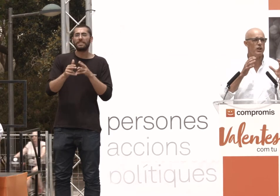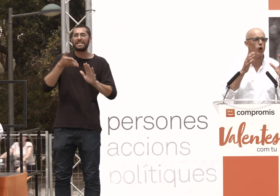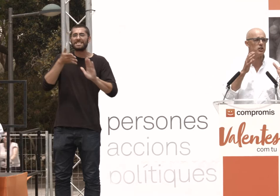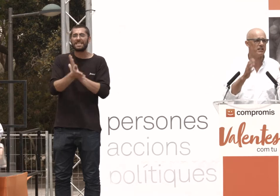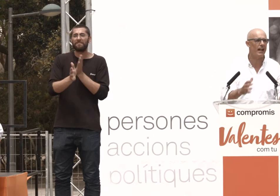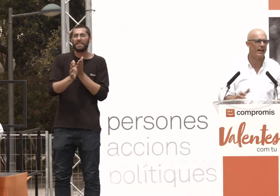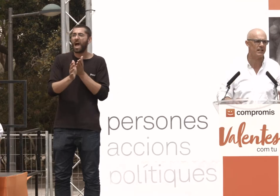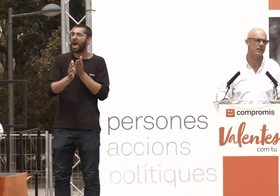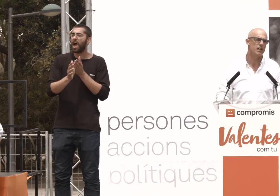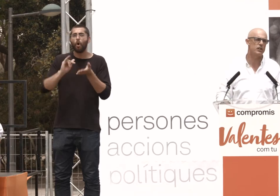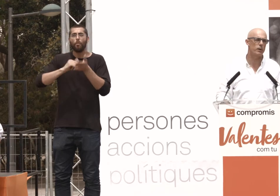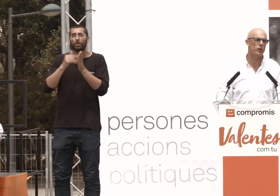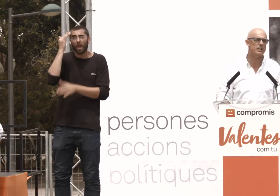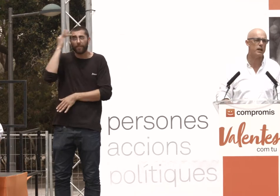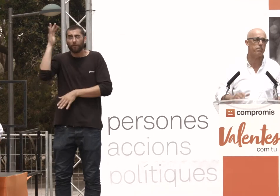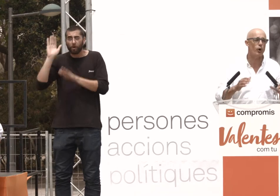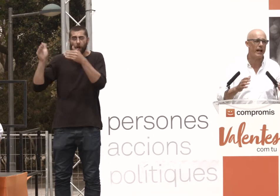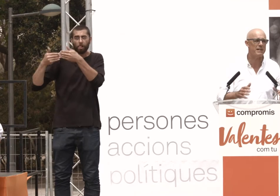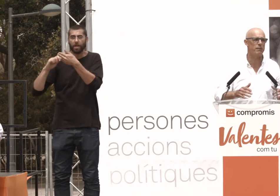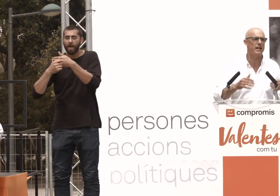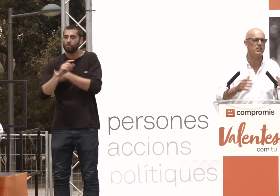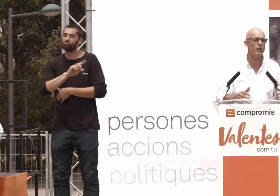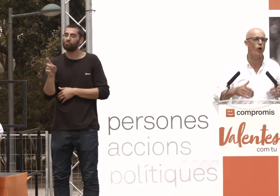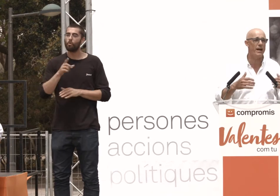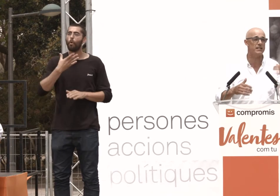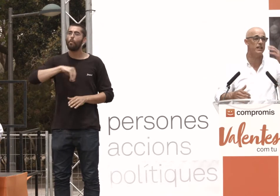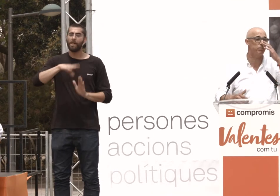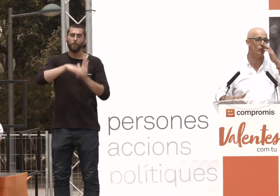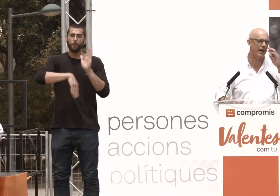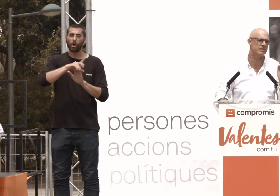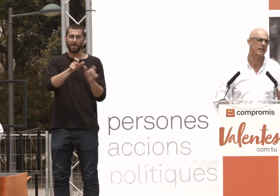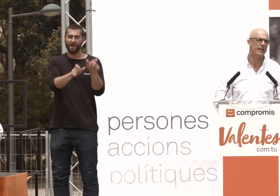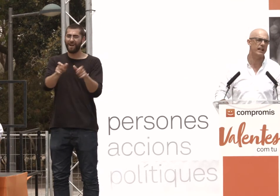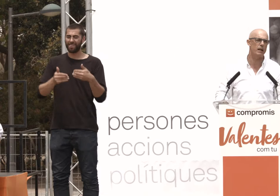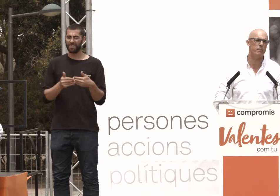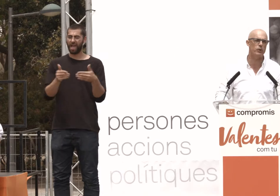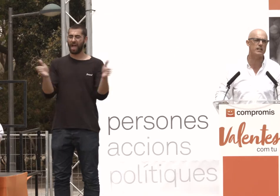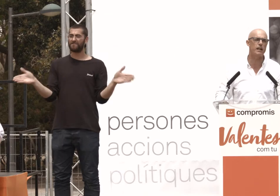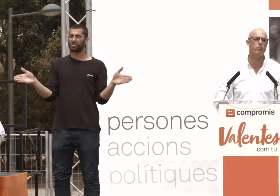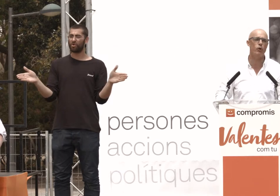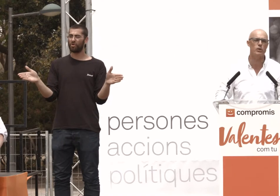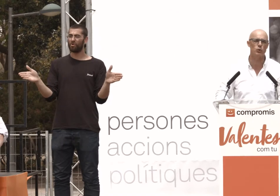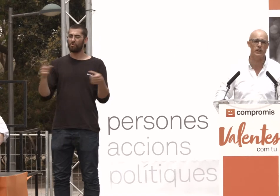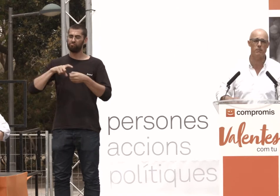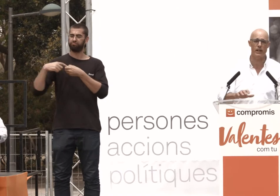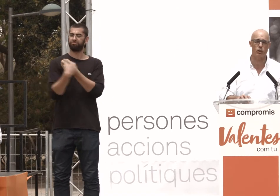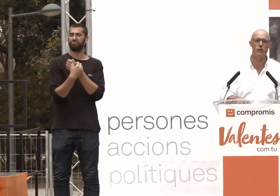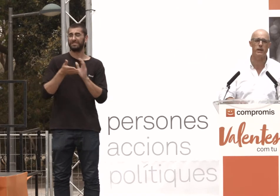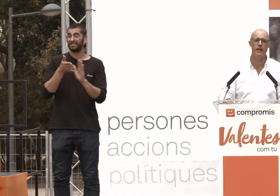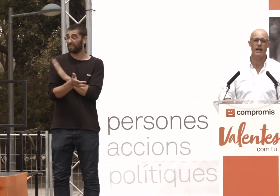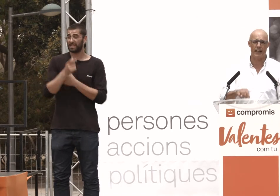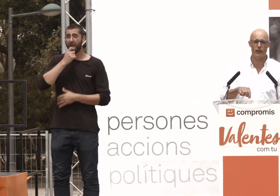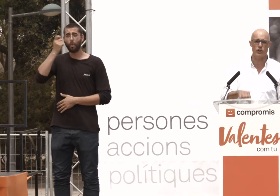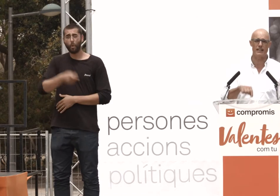projectes ideològics tancats, sinó que podien ser programes amb la gent oberts i plurals que realment podien ser molt més útils, i per això